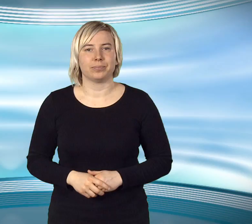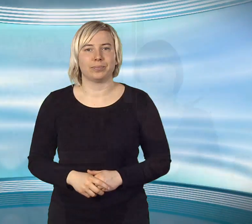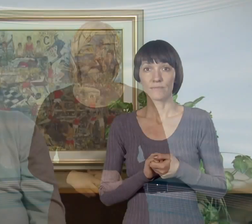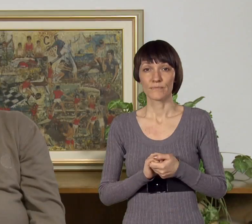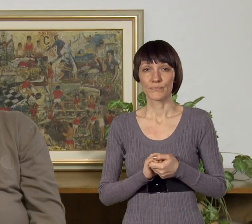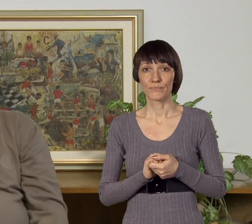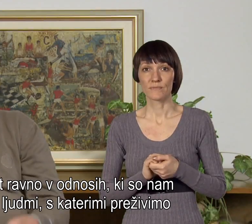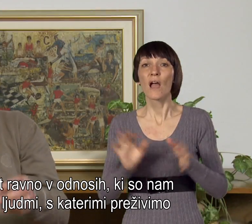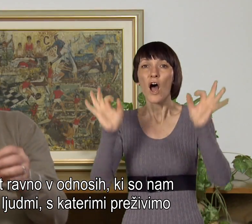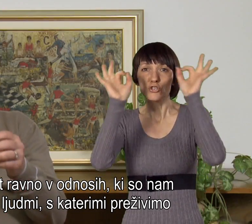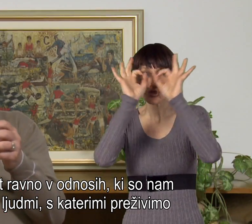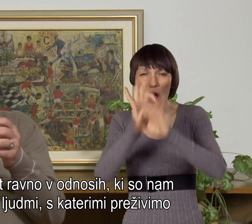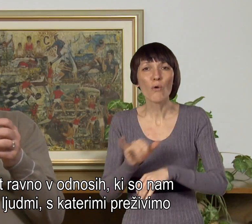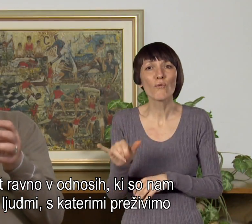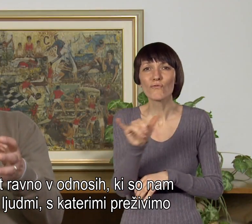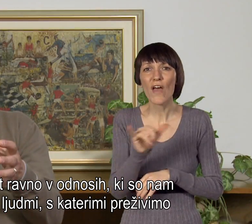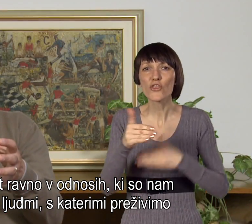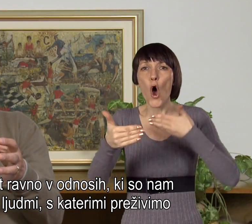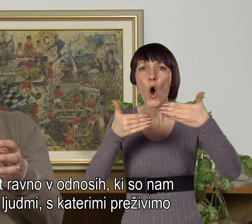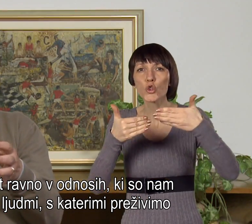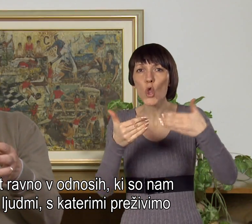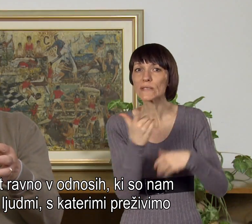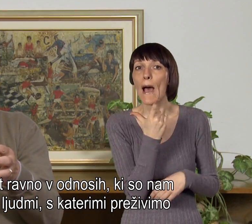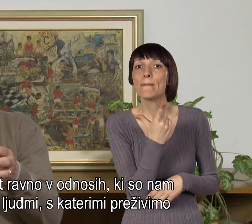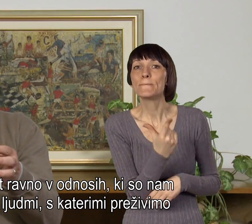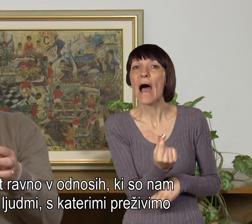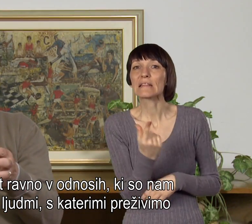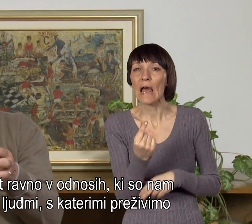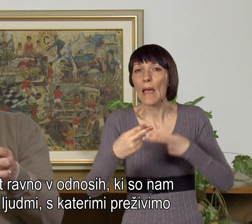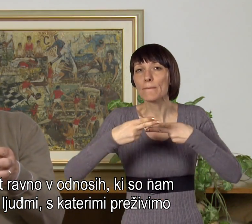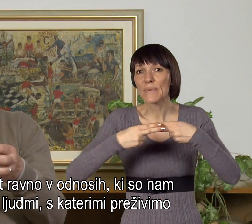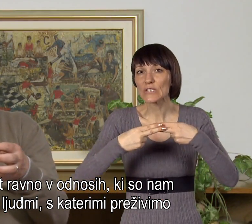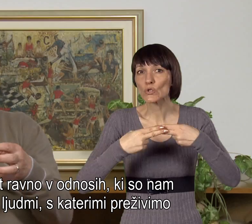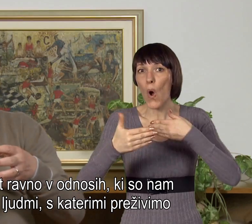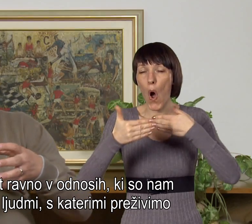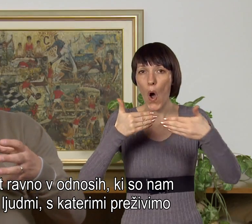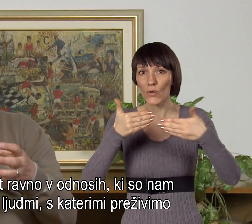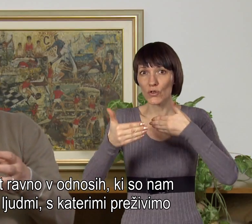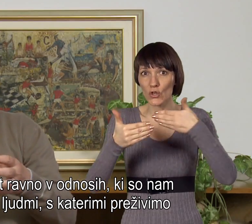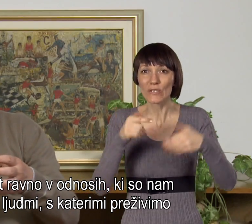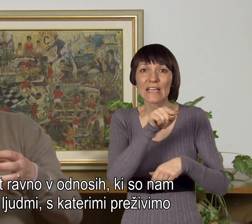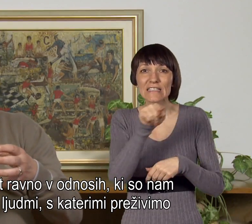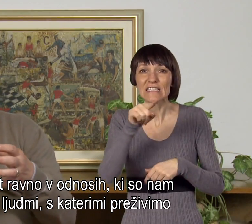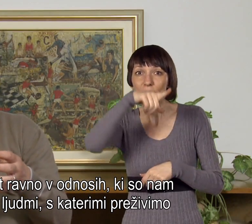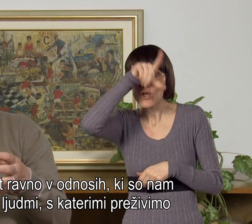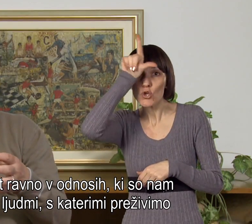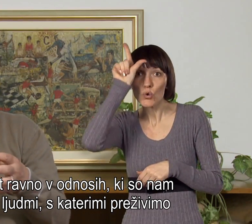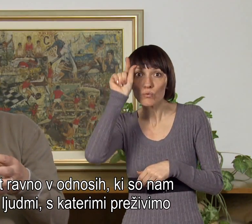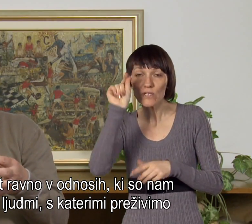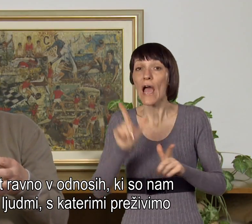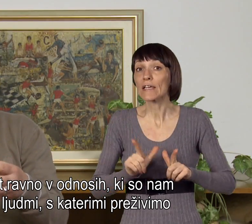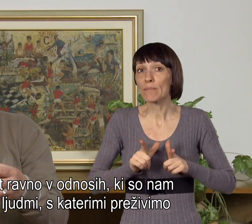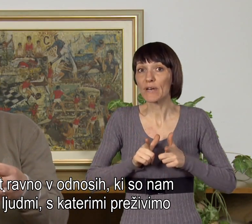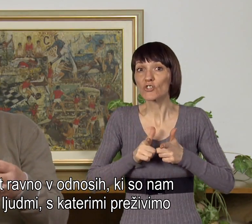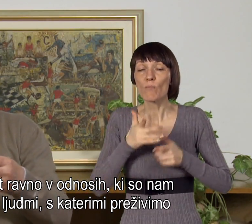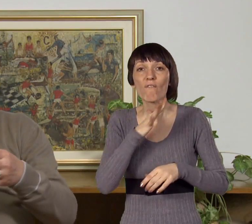Na žalost, ravno v odnosih, kjer so nam bližnji, In spravi z ljudmi, s